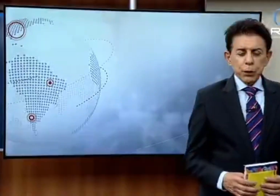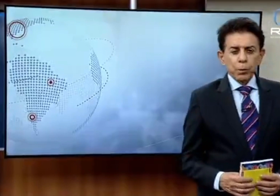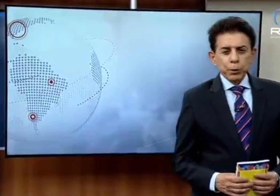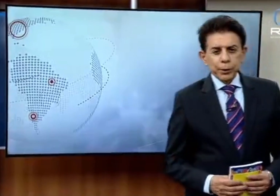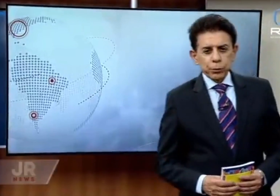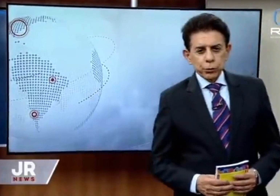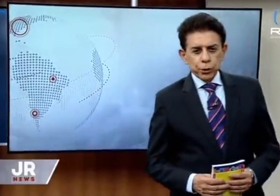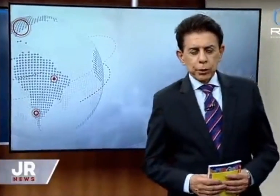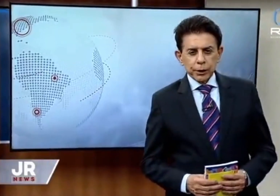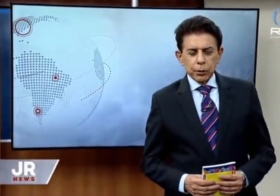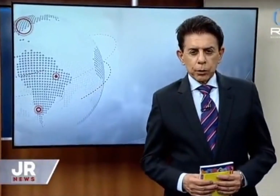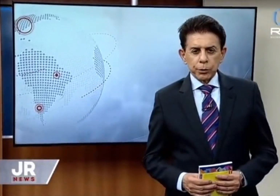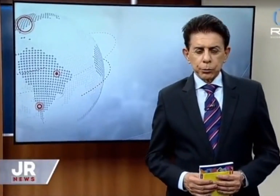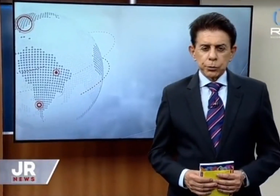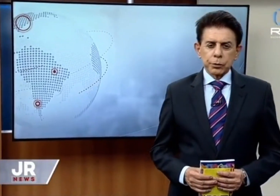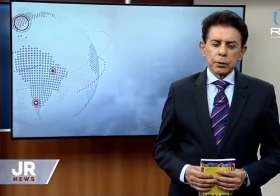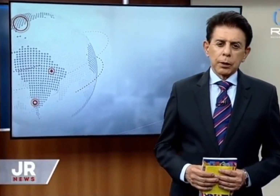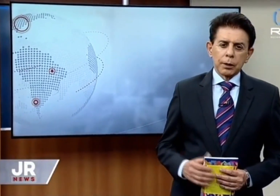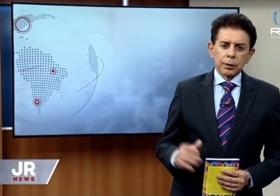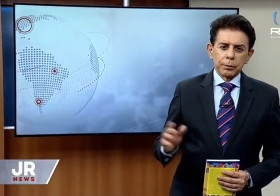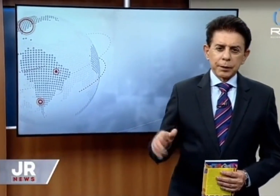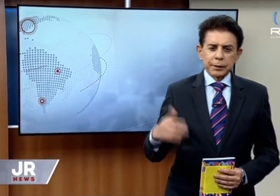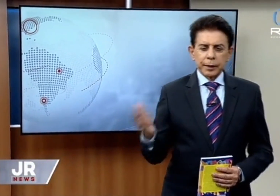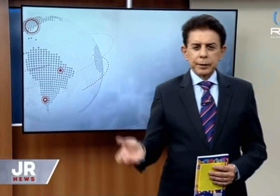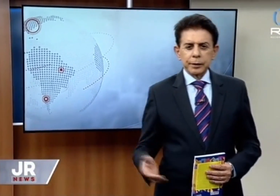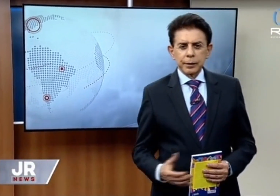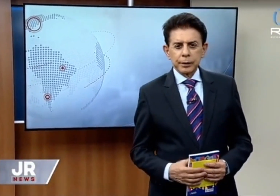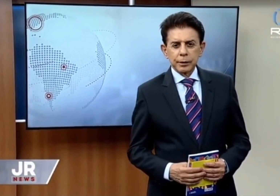Você acompanhou aqui no Jornal da Record News uma série